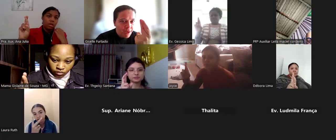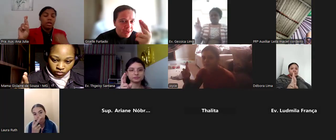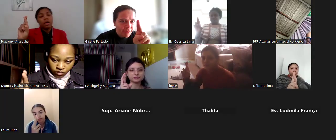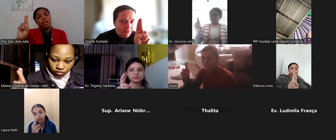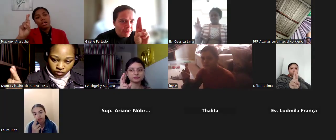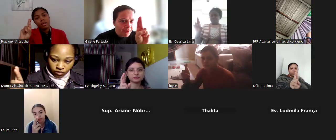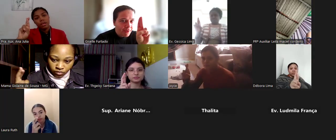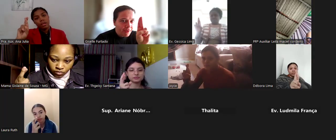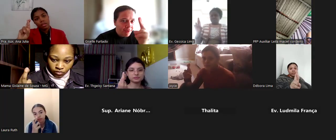R.